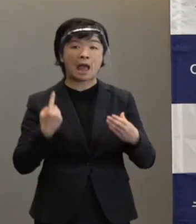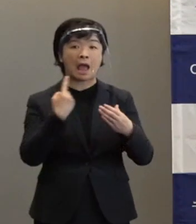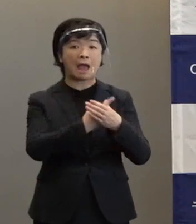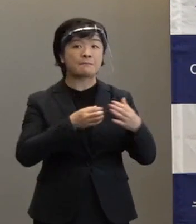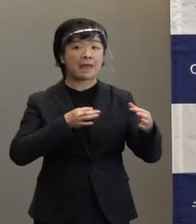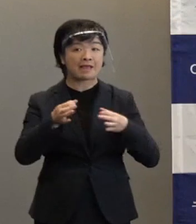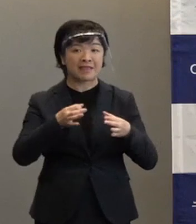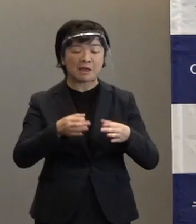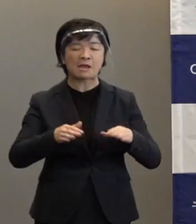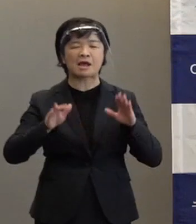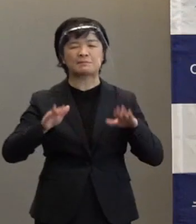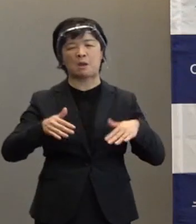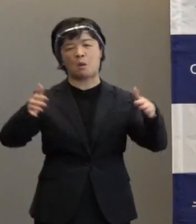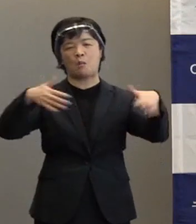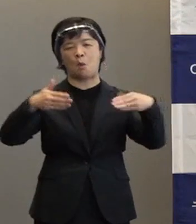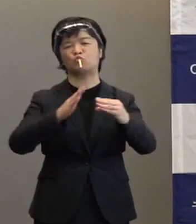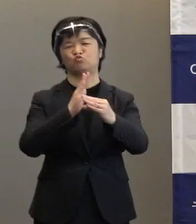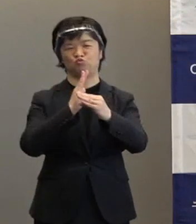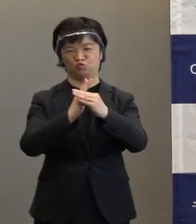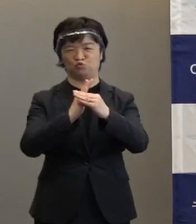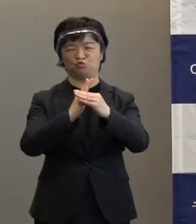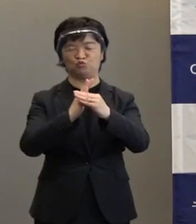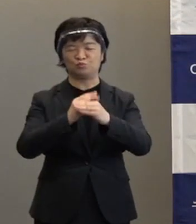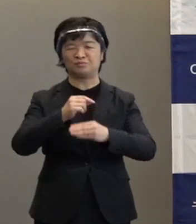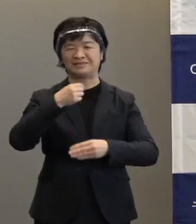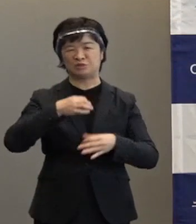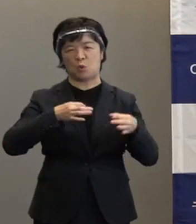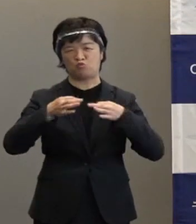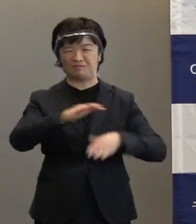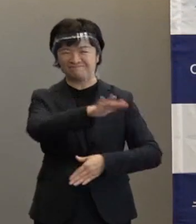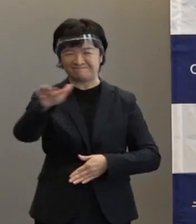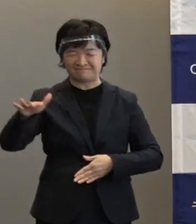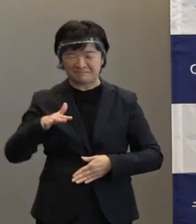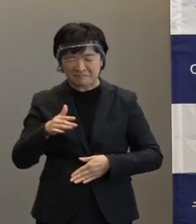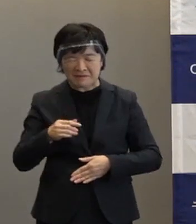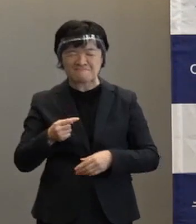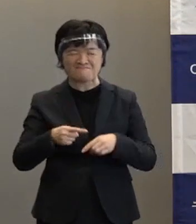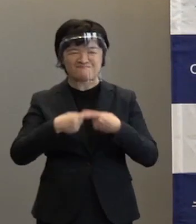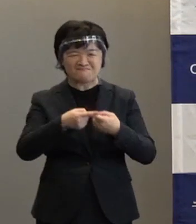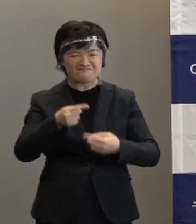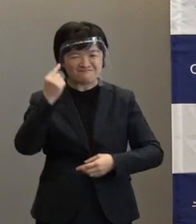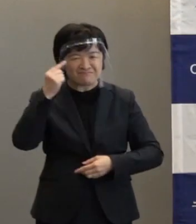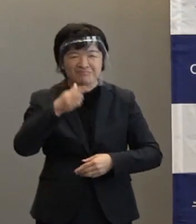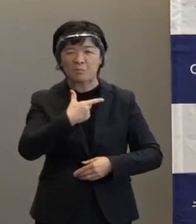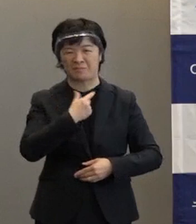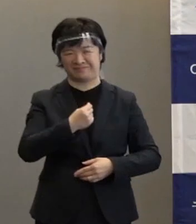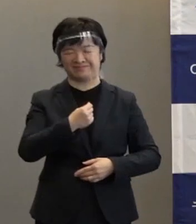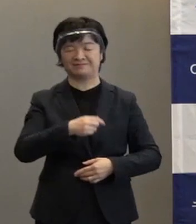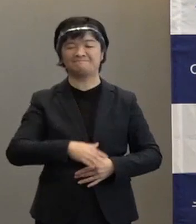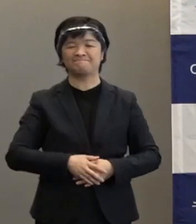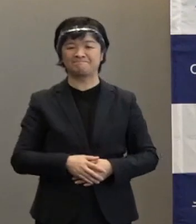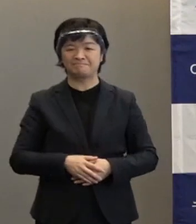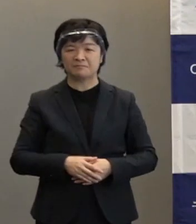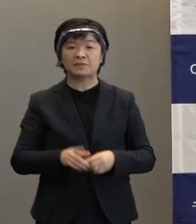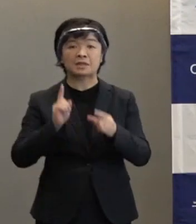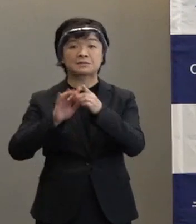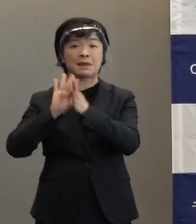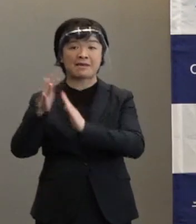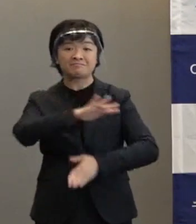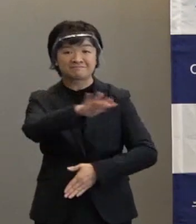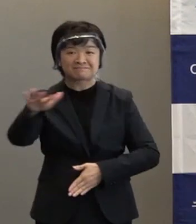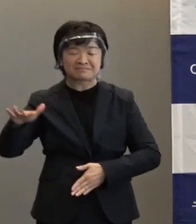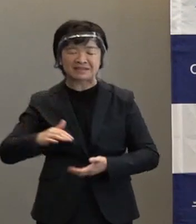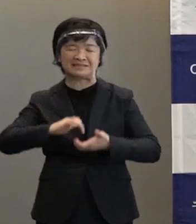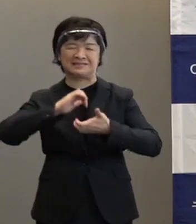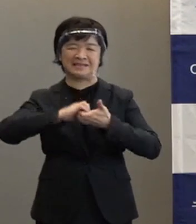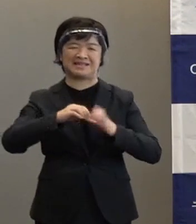募集を行っておりますので、飲食店の皆様方にはご検討いただきたいと思います。県民の皆様にはぜひこのキャンペーンを